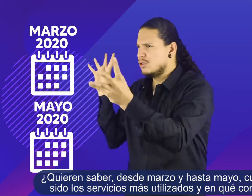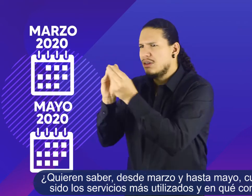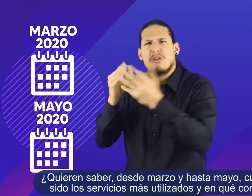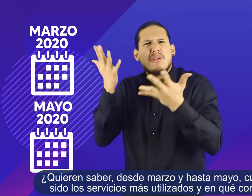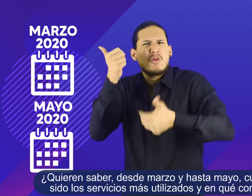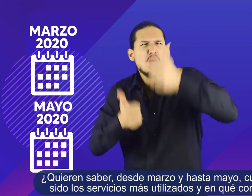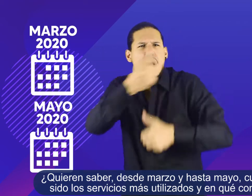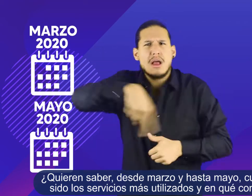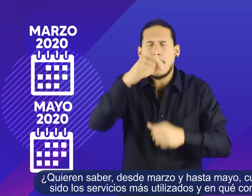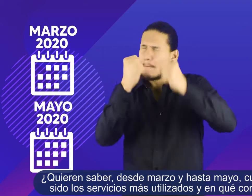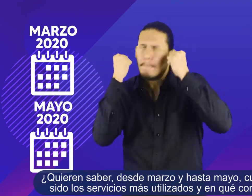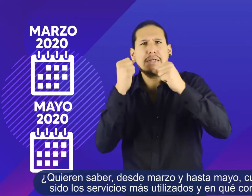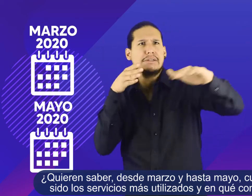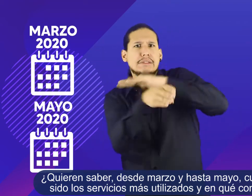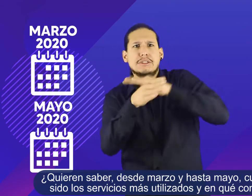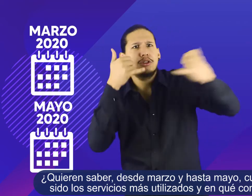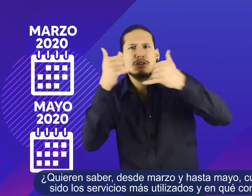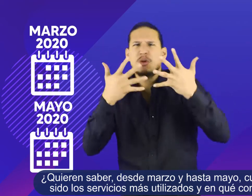utilizados y en qué contextos?